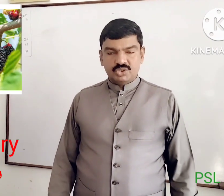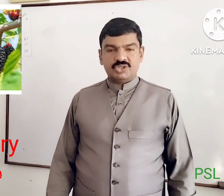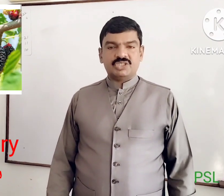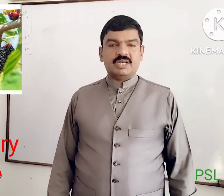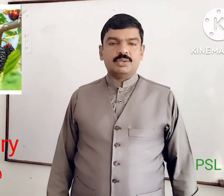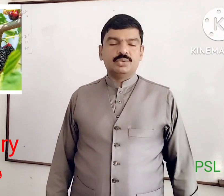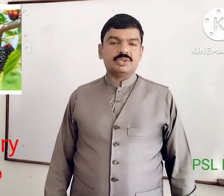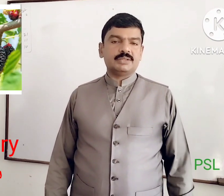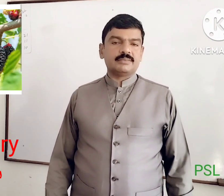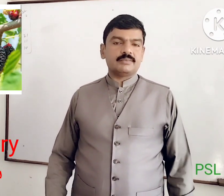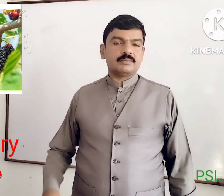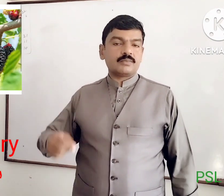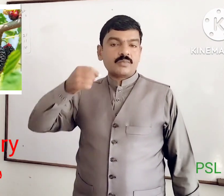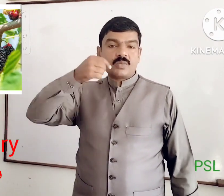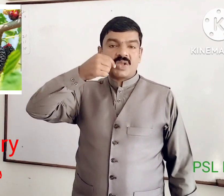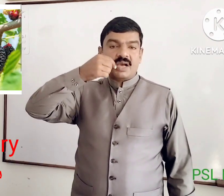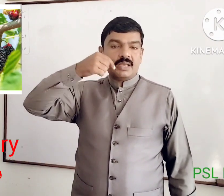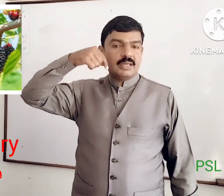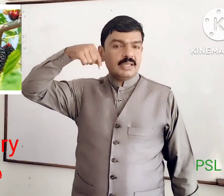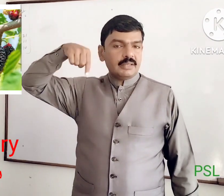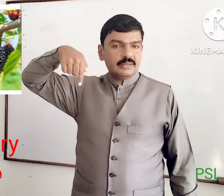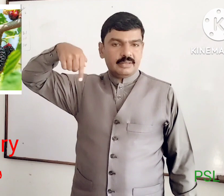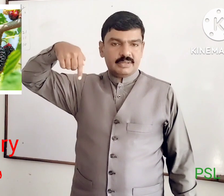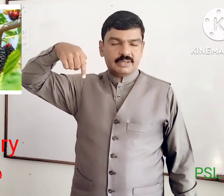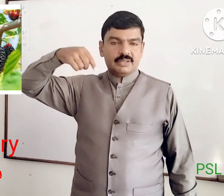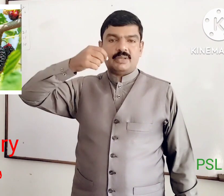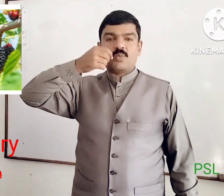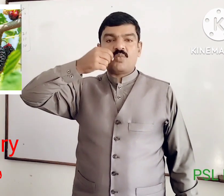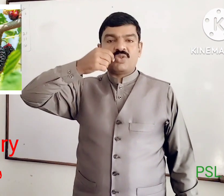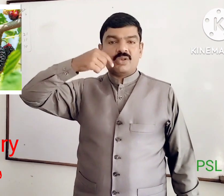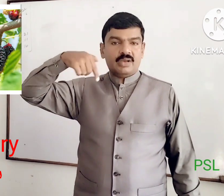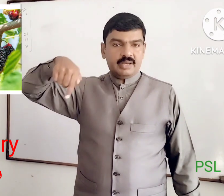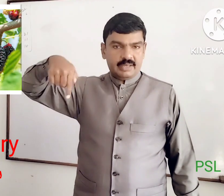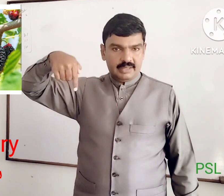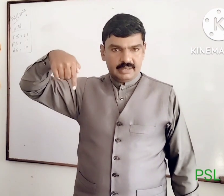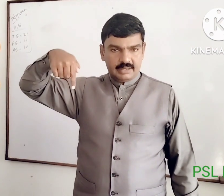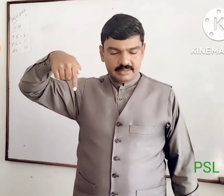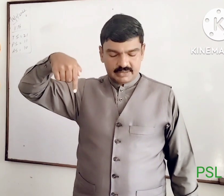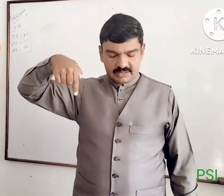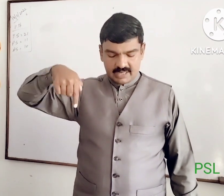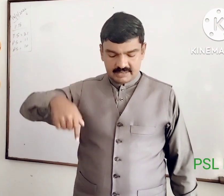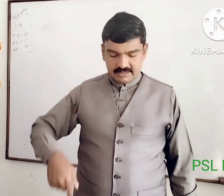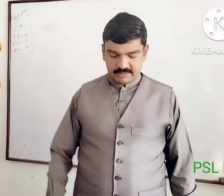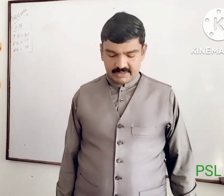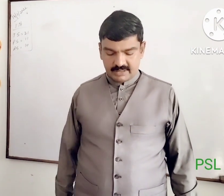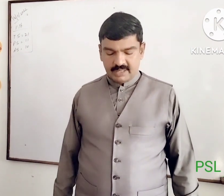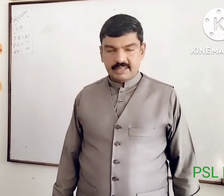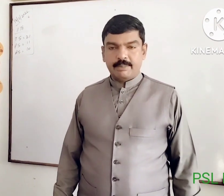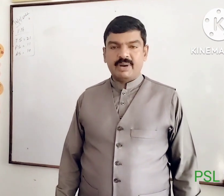तूत शहतूत खाने के लिए खाने के लिए उसका साइड